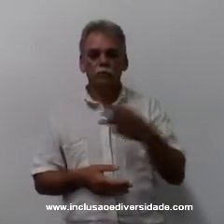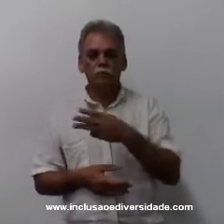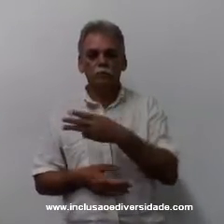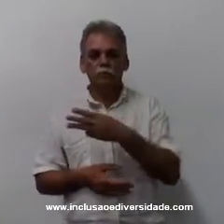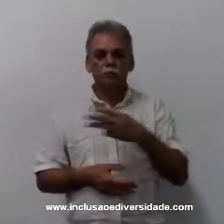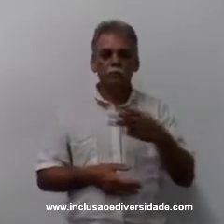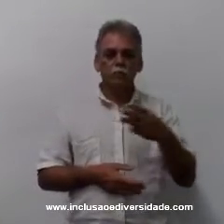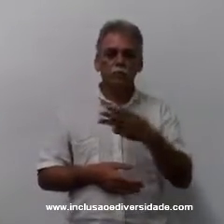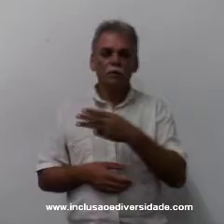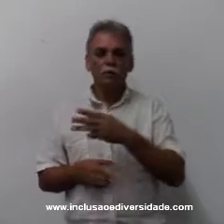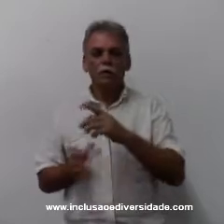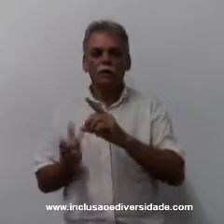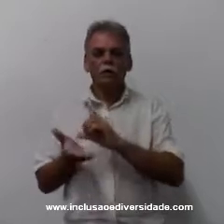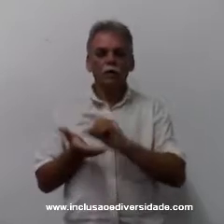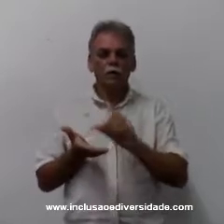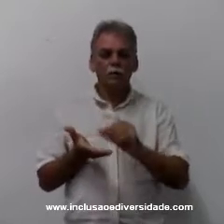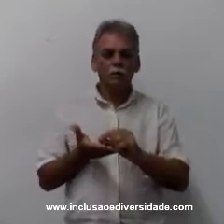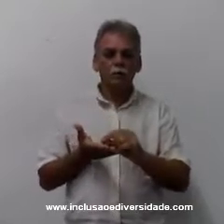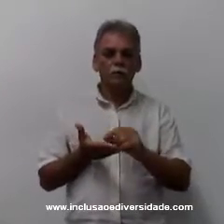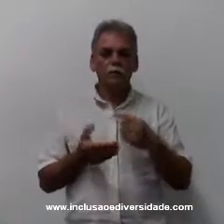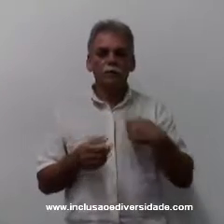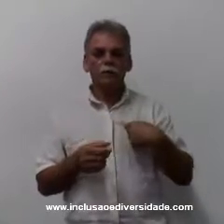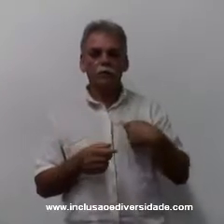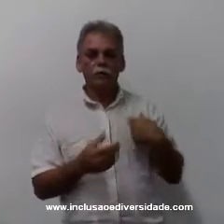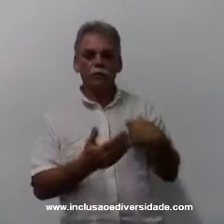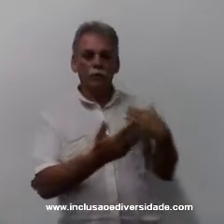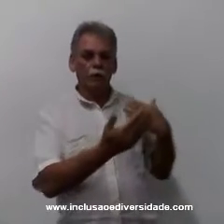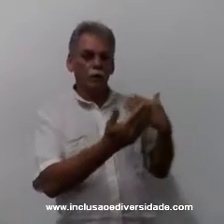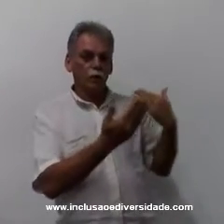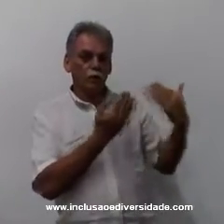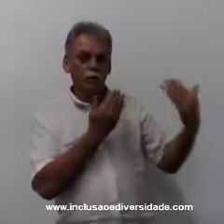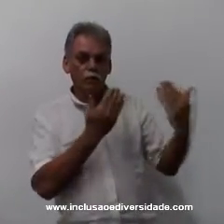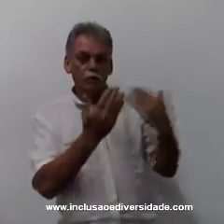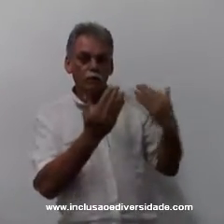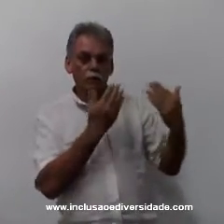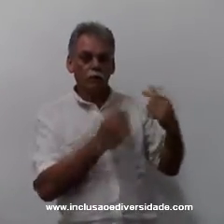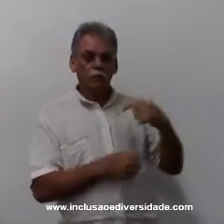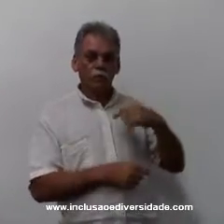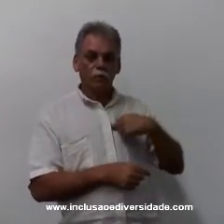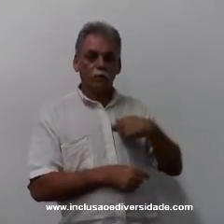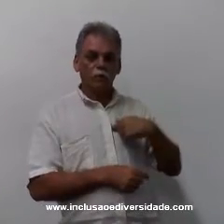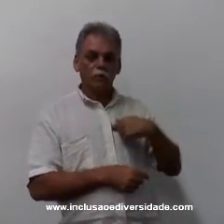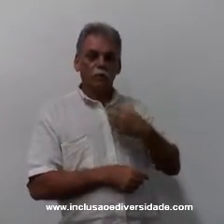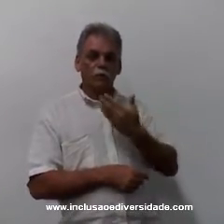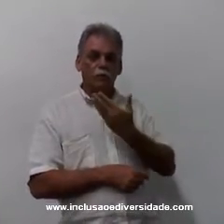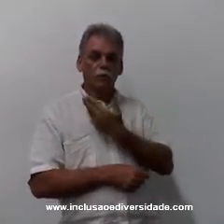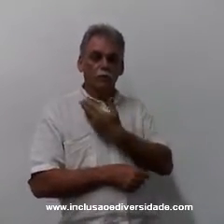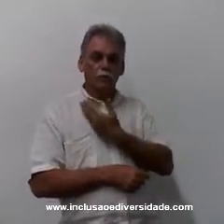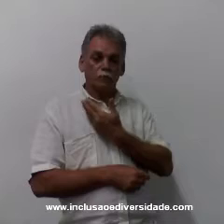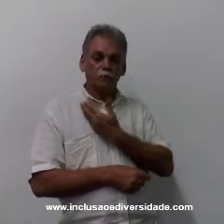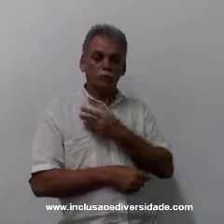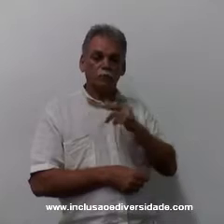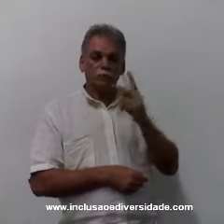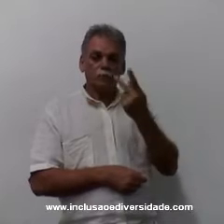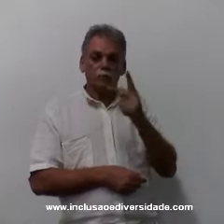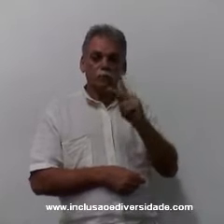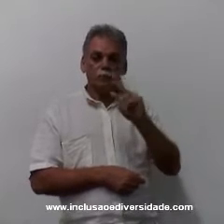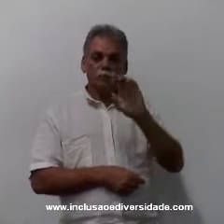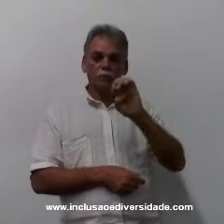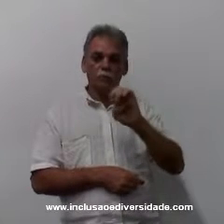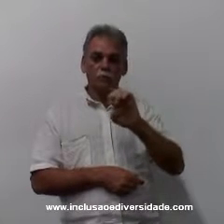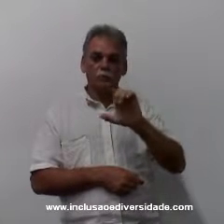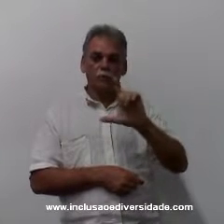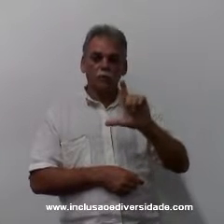com Deficiência. Isso faz parte de uma conversa que eu tive com o nosso querido amigo